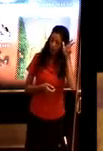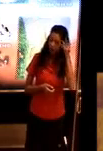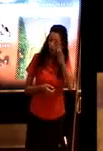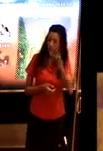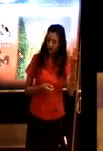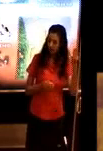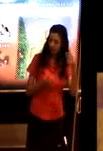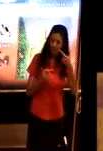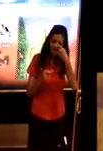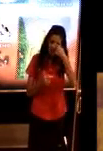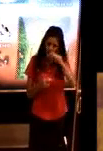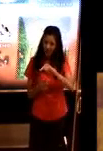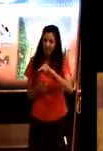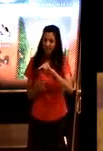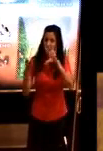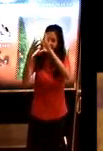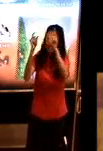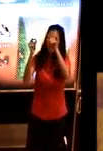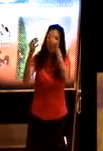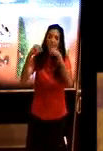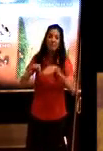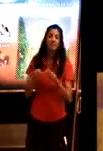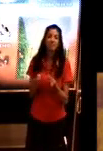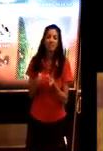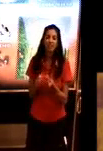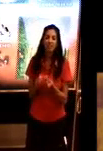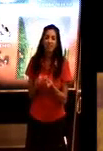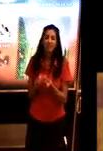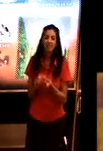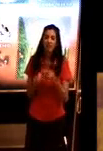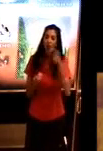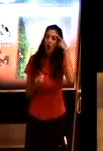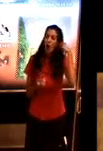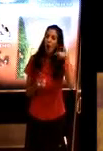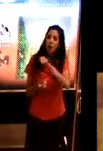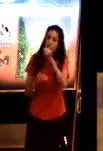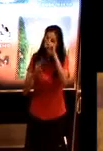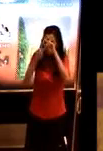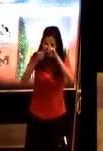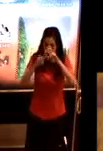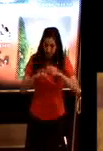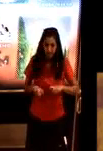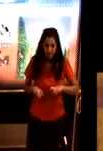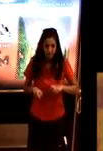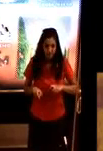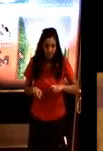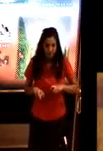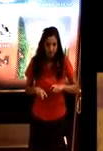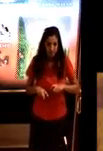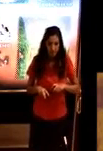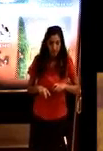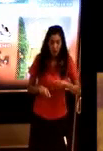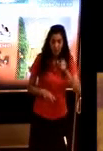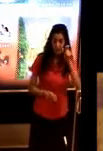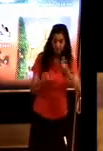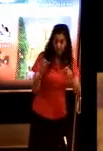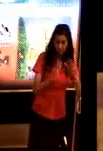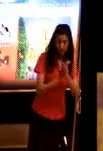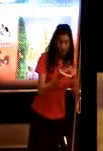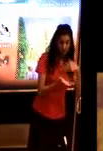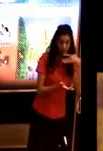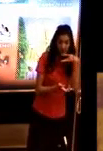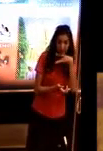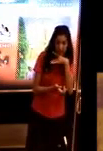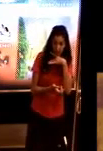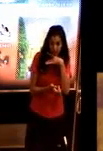los cielos, ¿qué cosa? El gran juicio investigador. Hermanos, el que no entiende la Biblia no